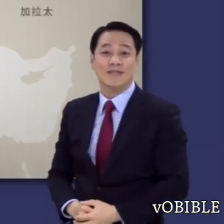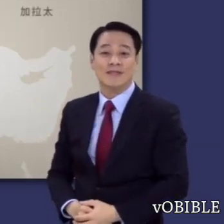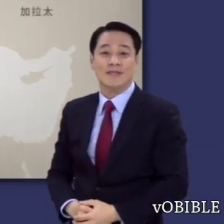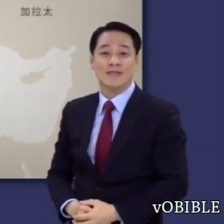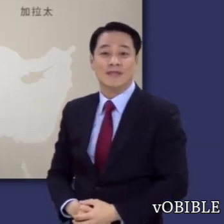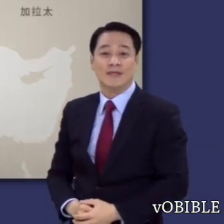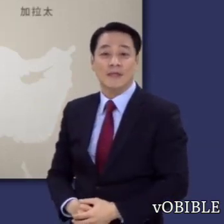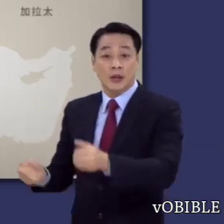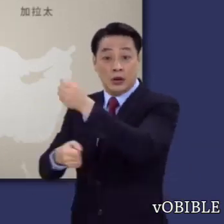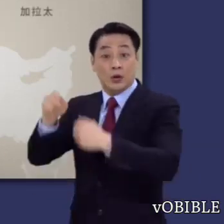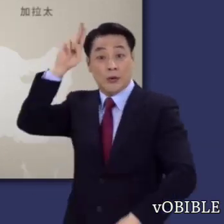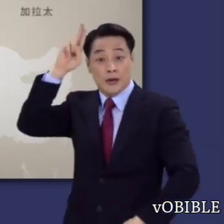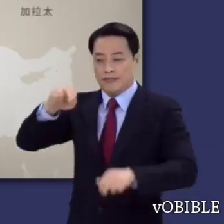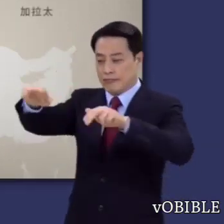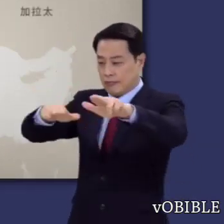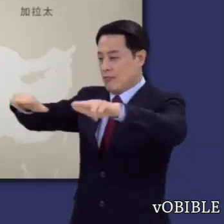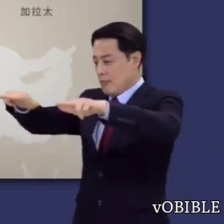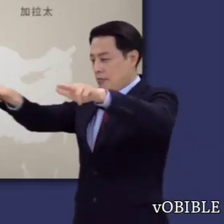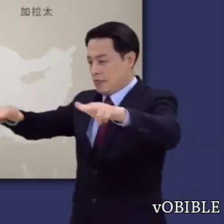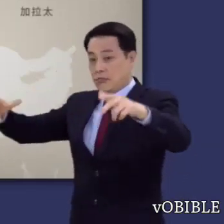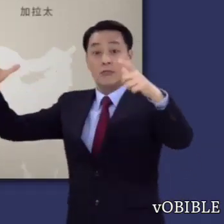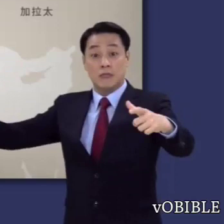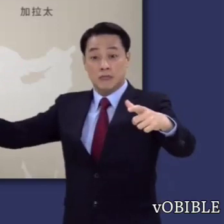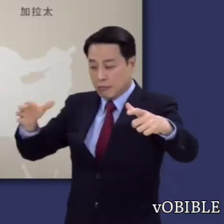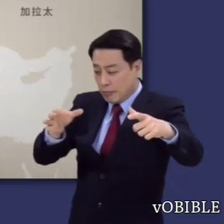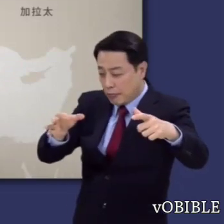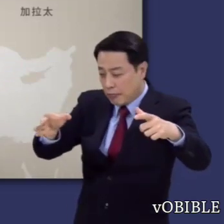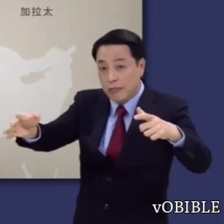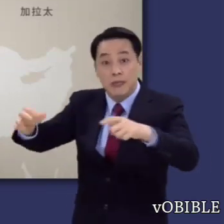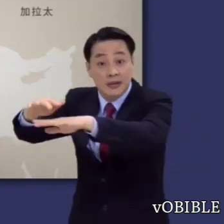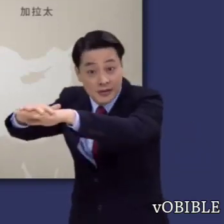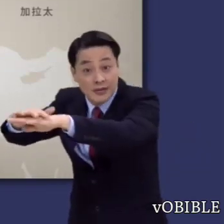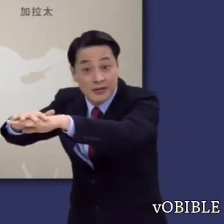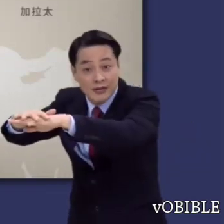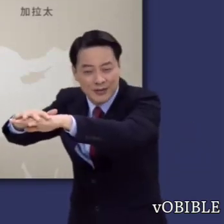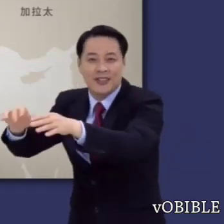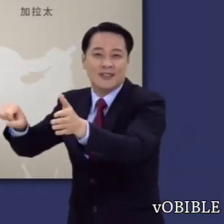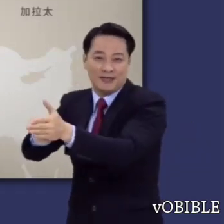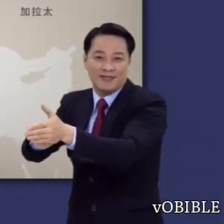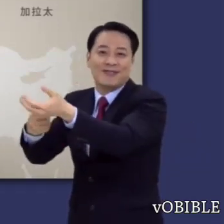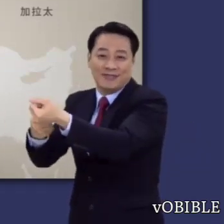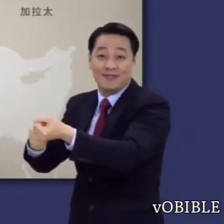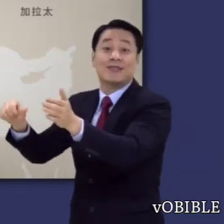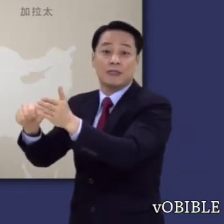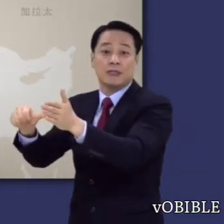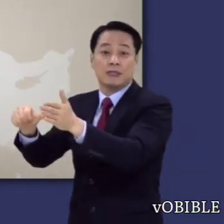你知道吗？加拉太是罗马帝国的一个行省，位于今天土耳其的中部。